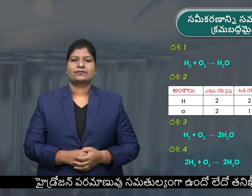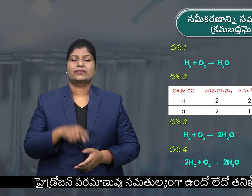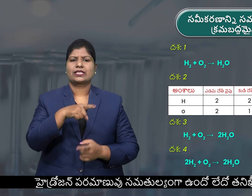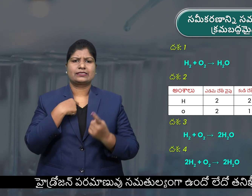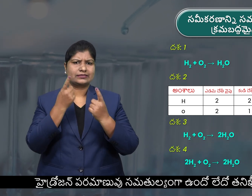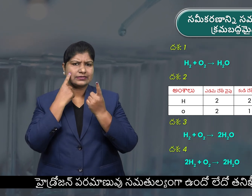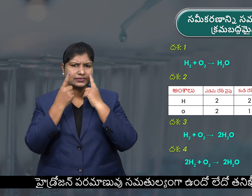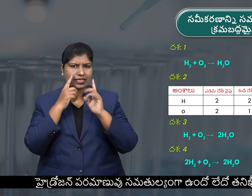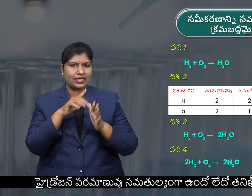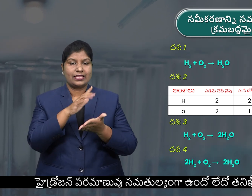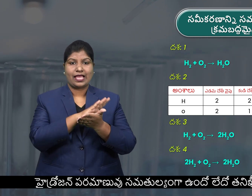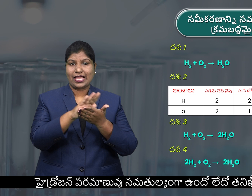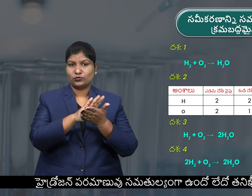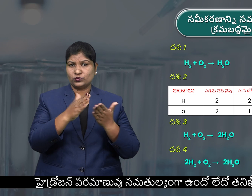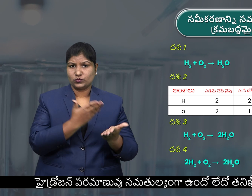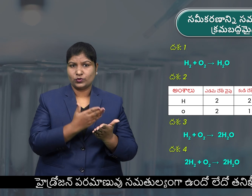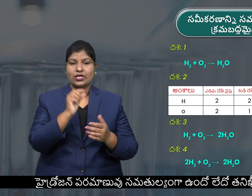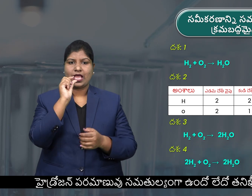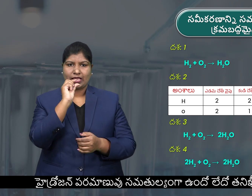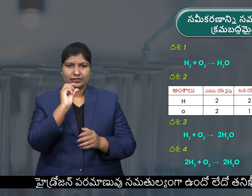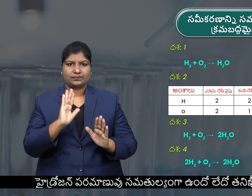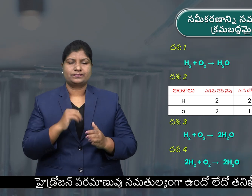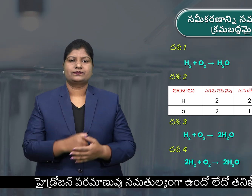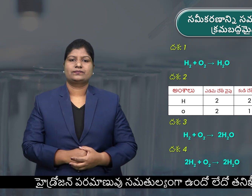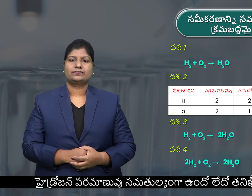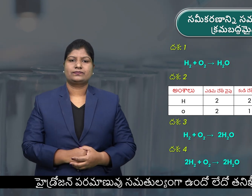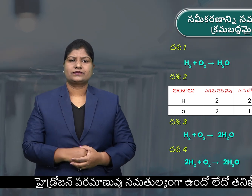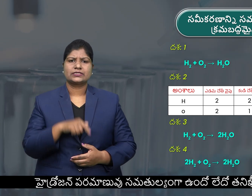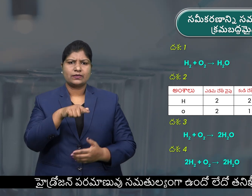హైడ్రోజన్ పరమాణువు సమతుల్యంగా ఉందో లేదో తనిఖీ చేయండి.